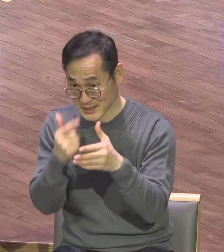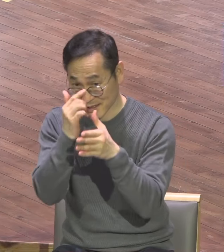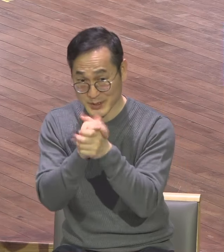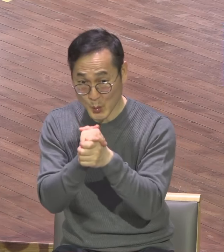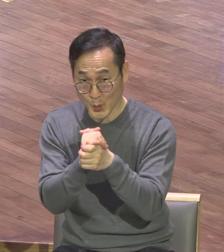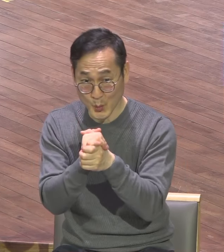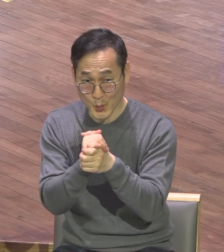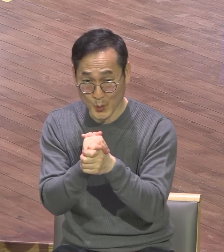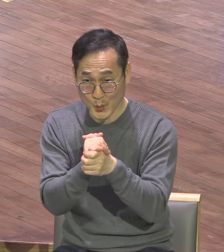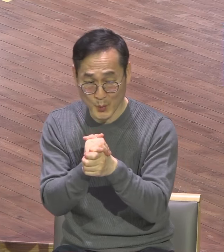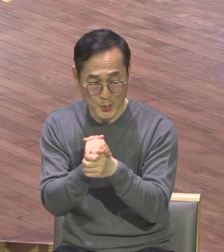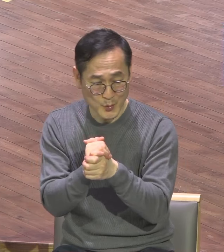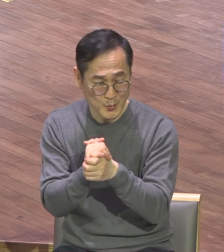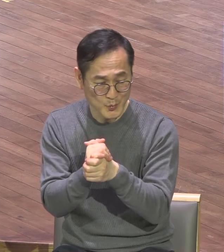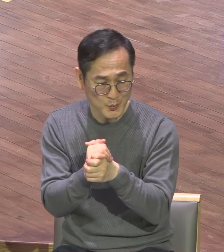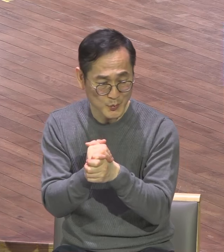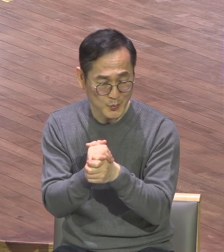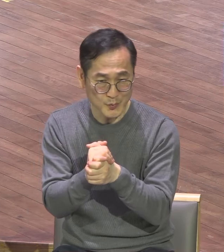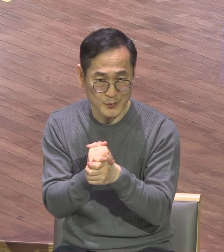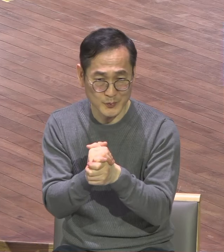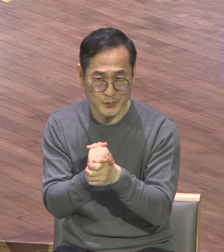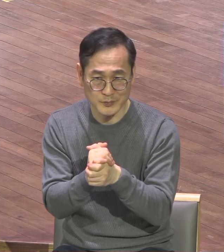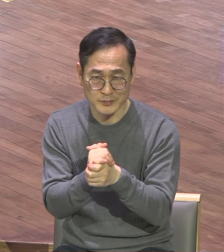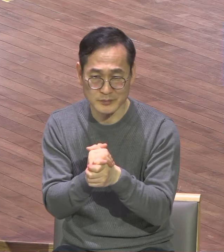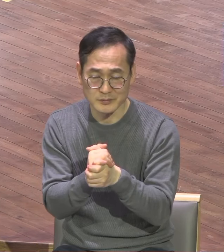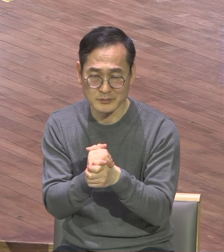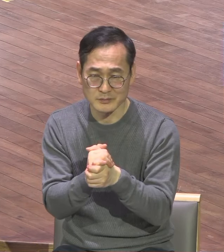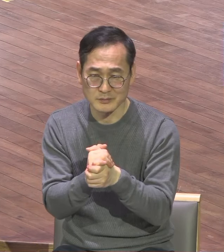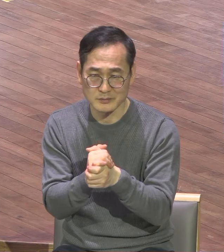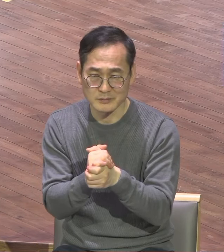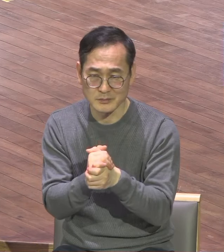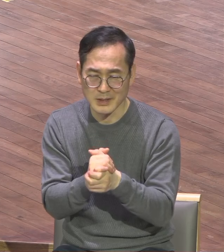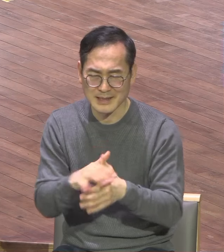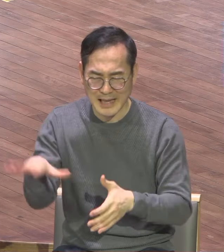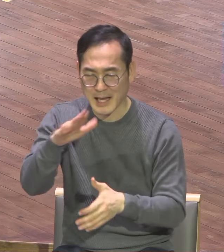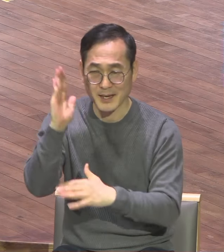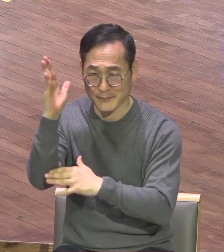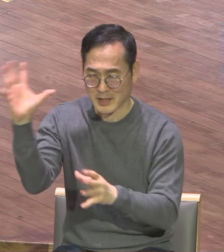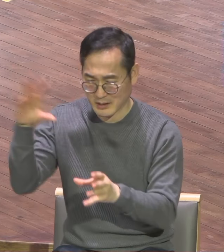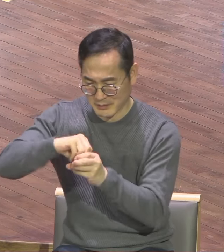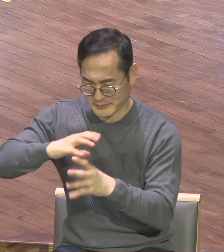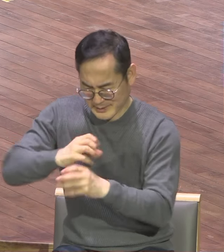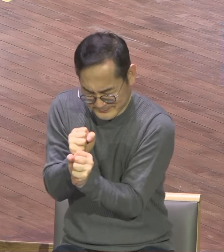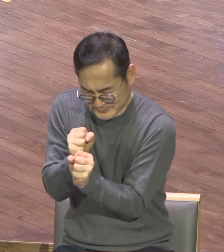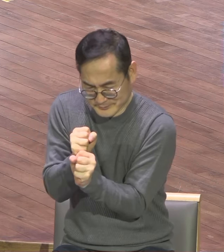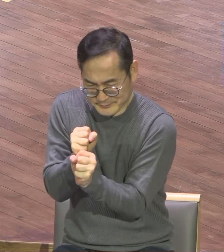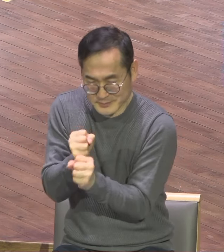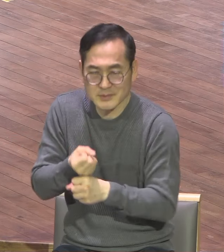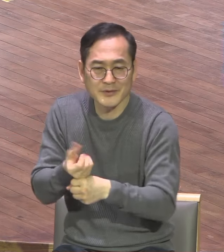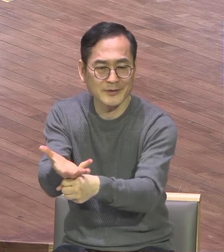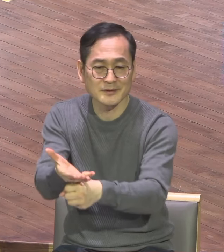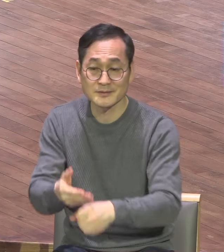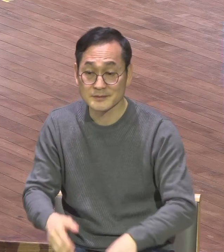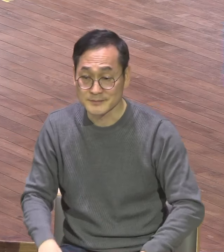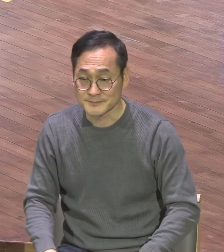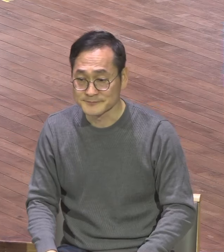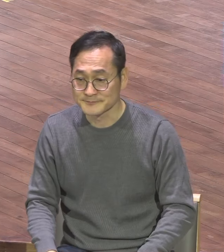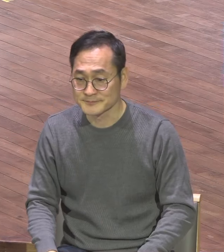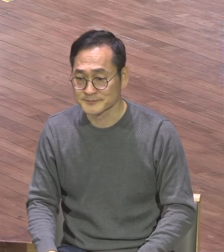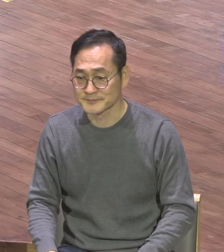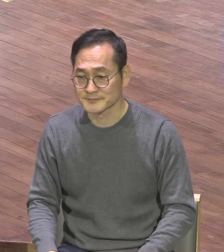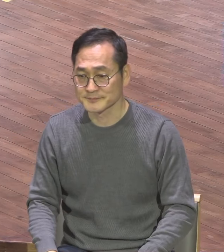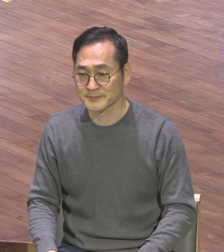이 기도 지금까지요 나온 메시지가 다 담겨 있는 거예요. 우리 지금 이 성경이, 다시